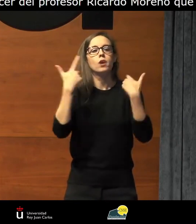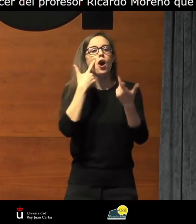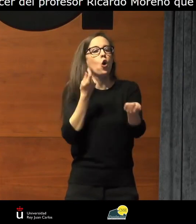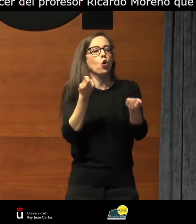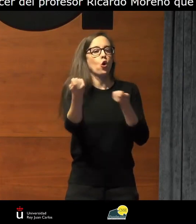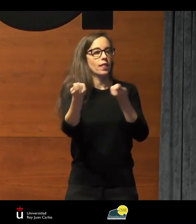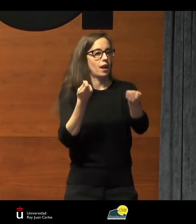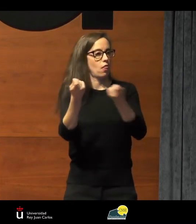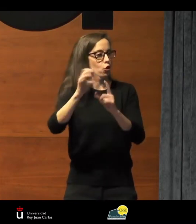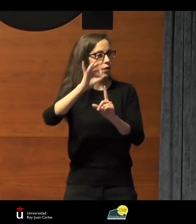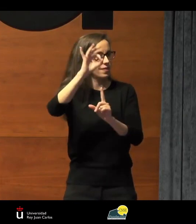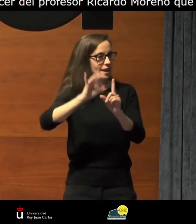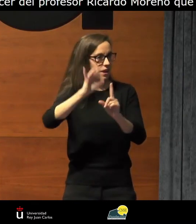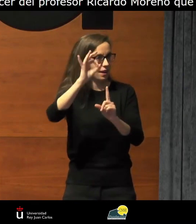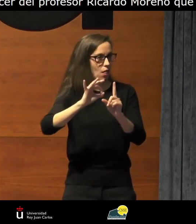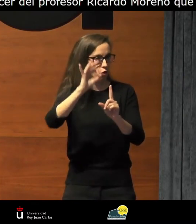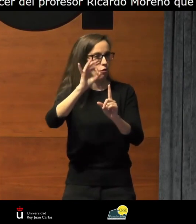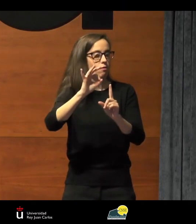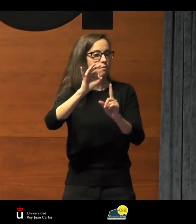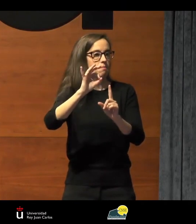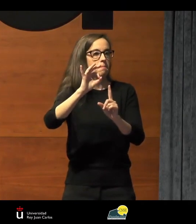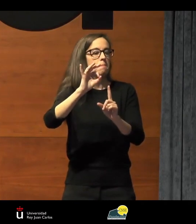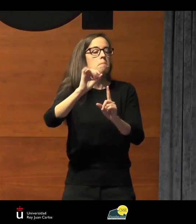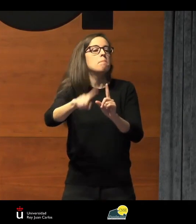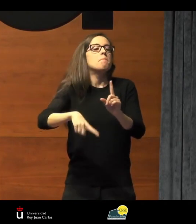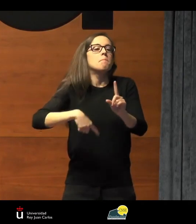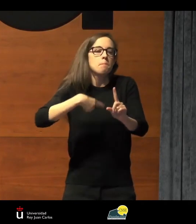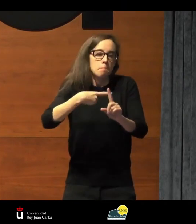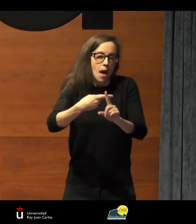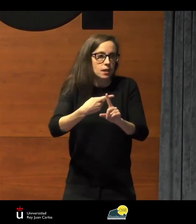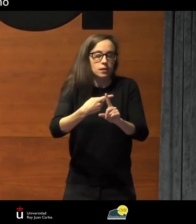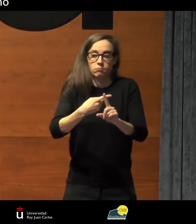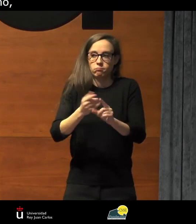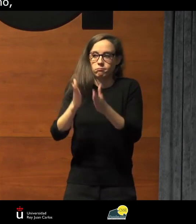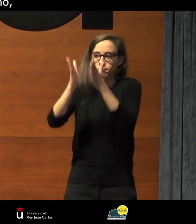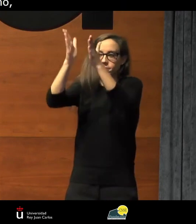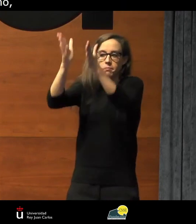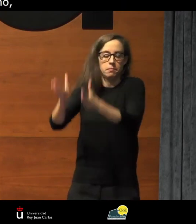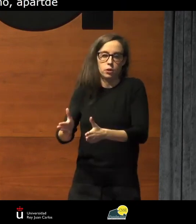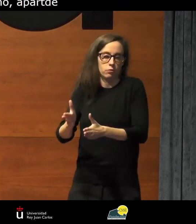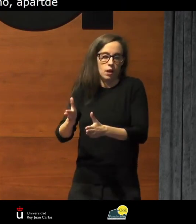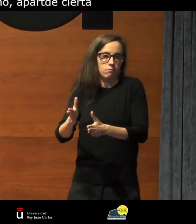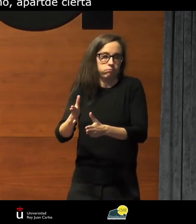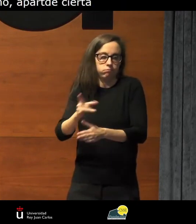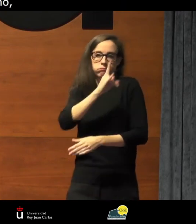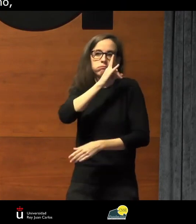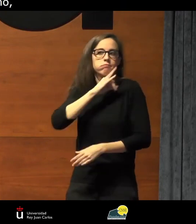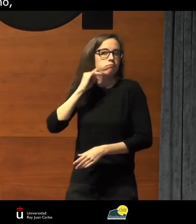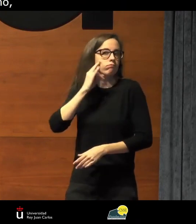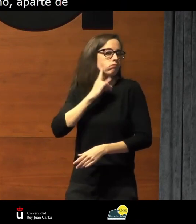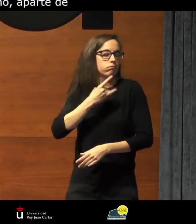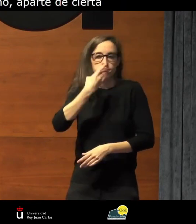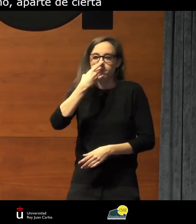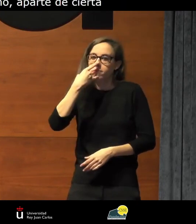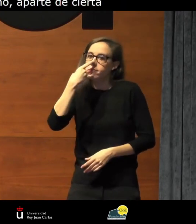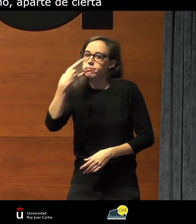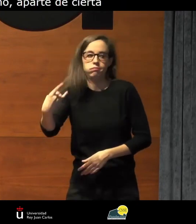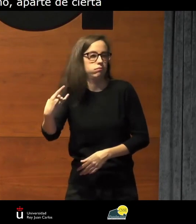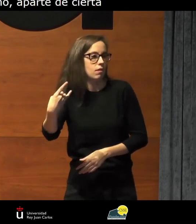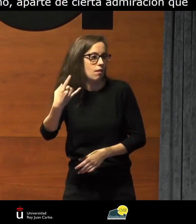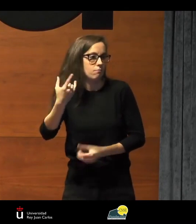bueno, aparte de cierta admiración que no puedo ocultar, creo que es de